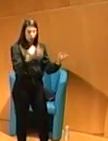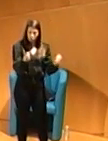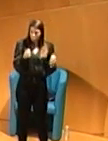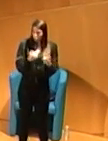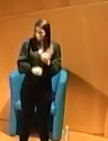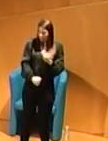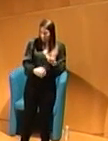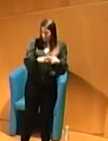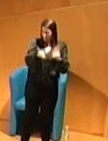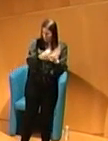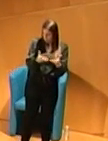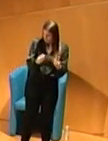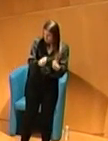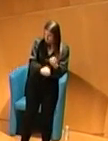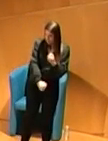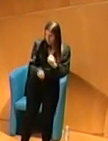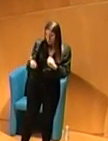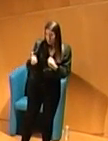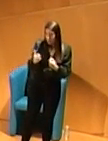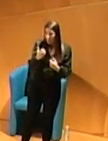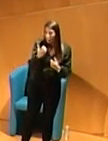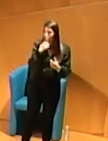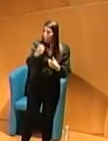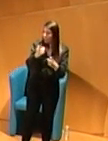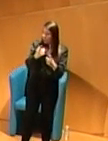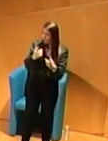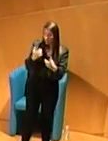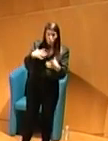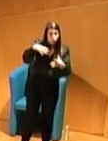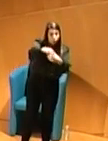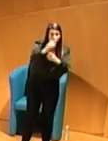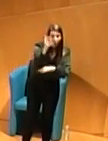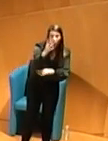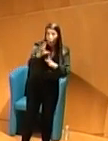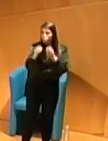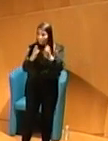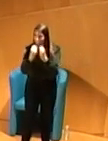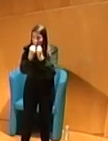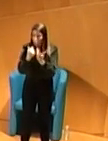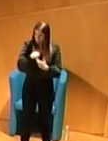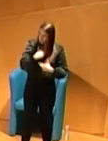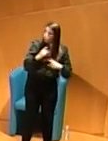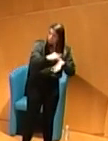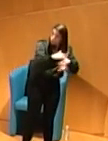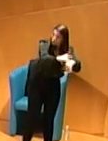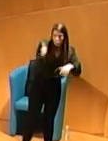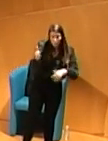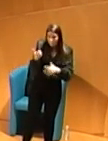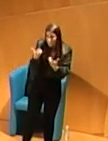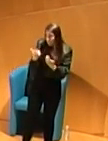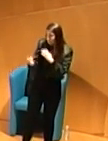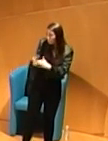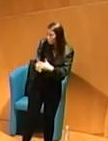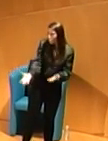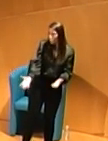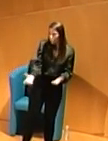ça. Il refuse d'aller dans les conférences. Moi, j'ai fait des formations. On est à l'UNAFAM depuis plus de 20 ans. Donc,